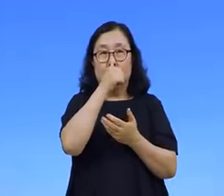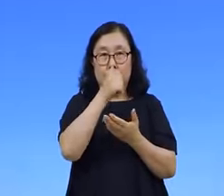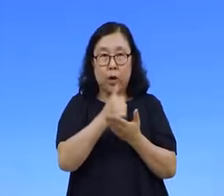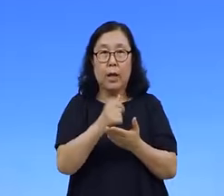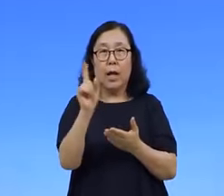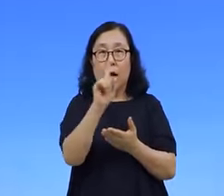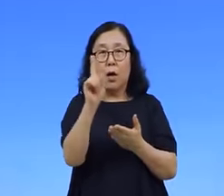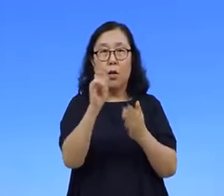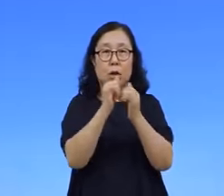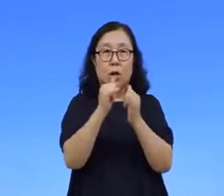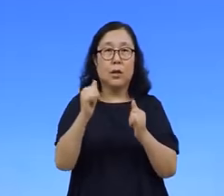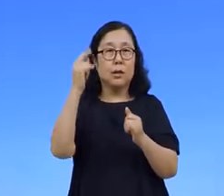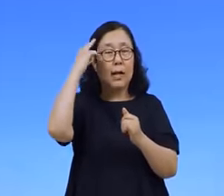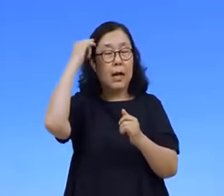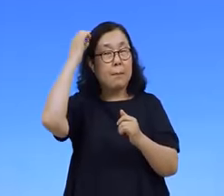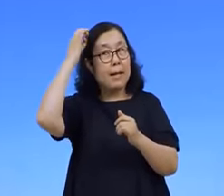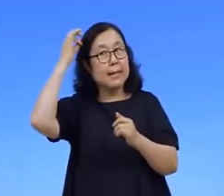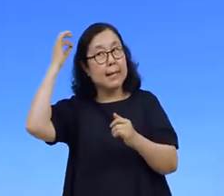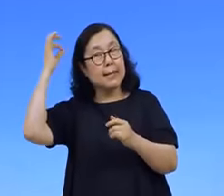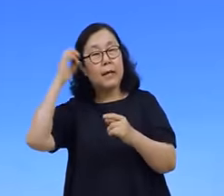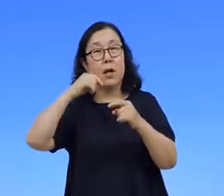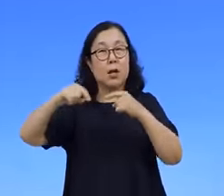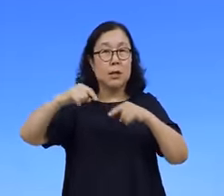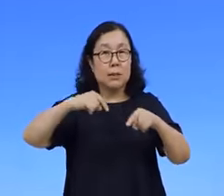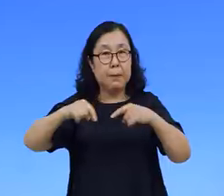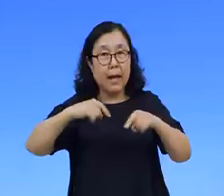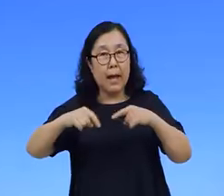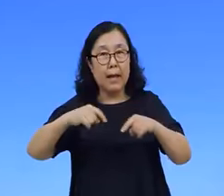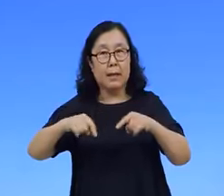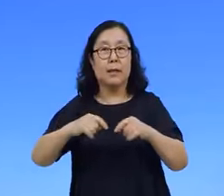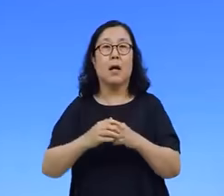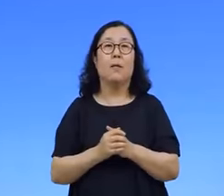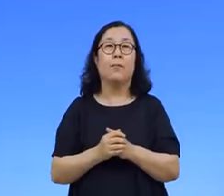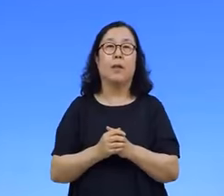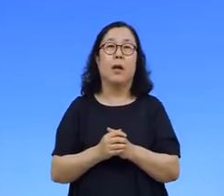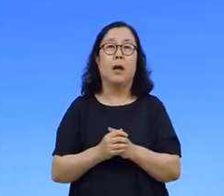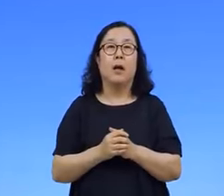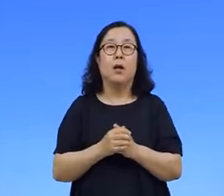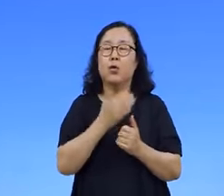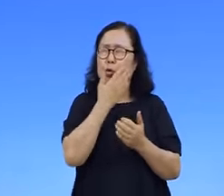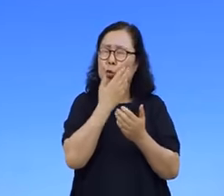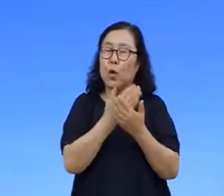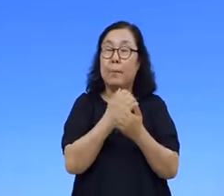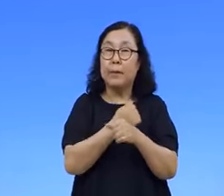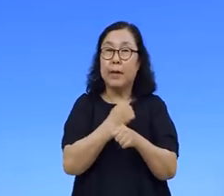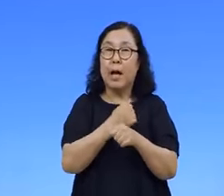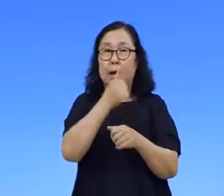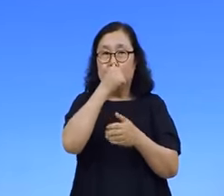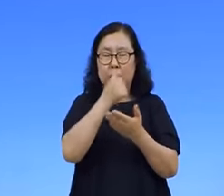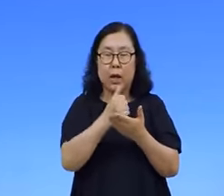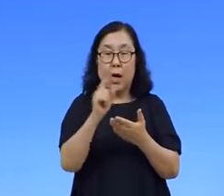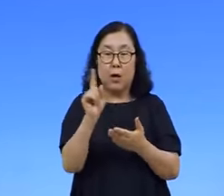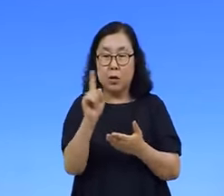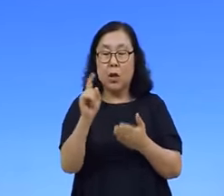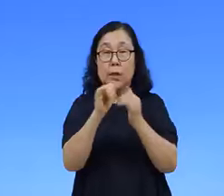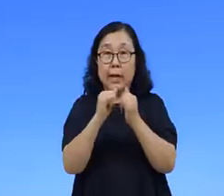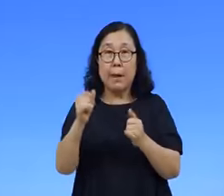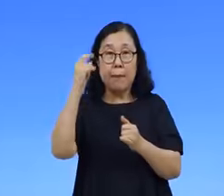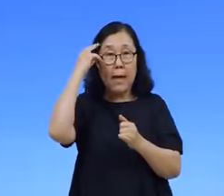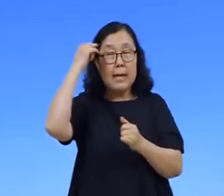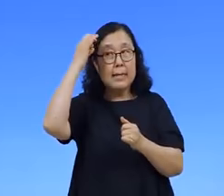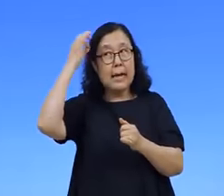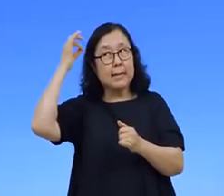부탁을 드렸는데요, 죄가 어떤 사람의 상상력을 지배해서, 이게 지금 중요한 표현입니다. 죄가 어떤